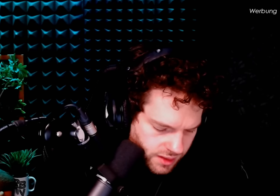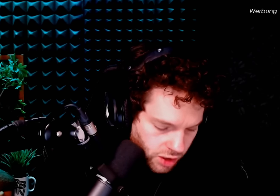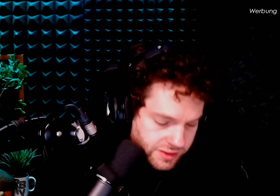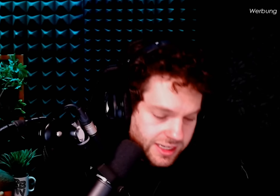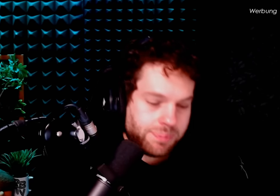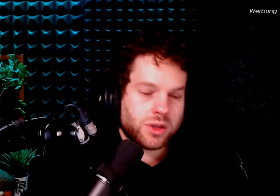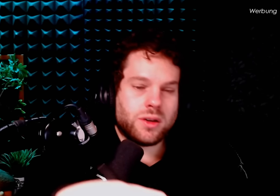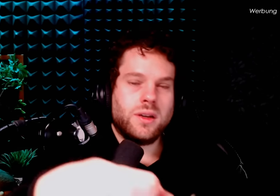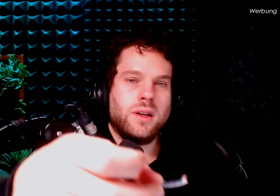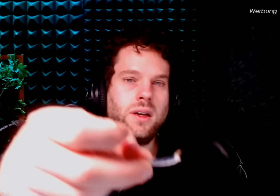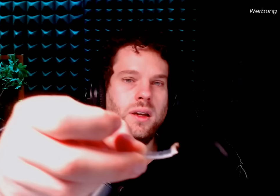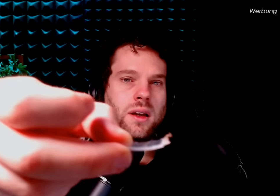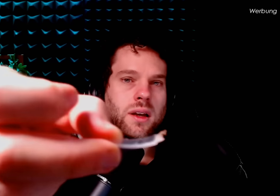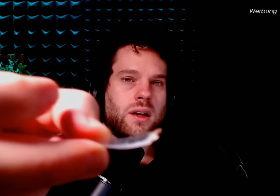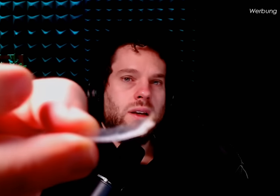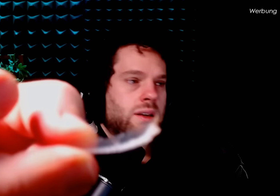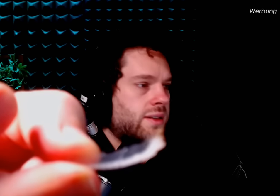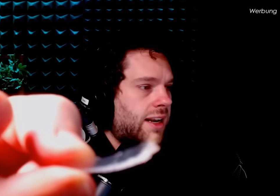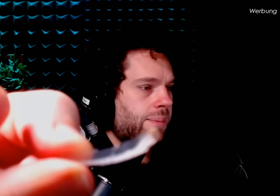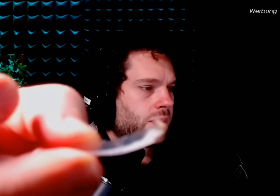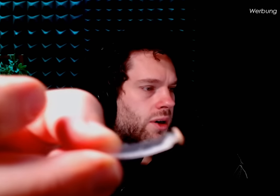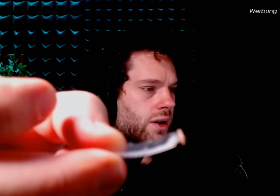Oh, sie lebt noch. Sie lebt noch.